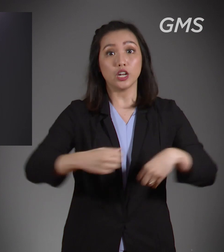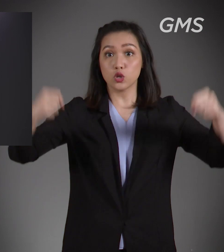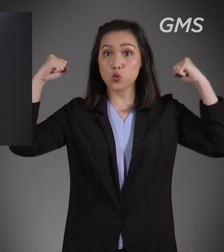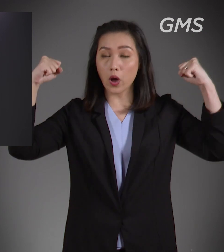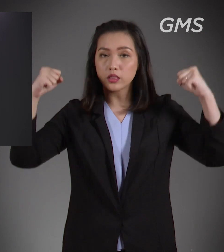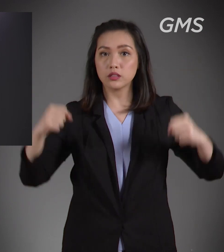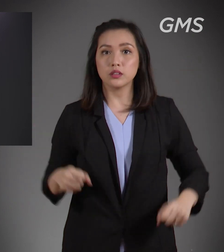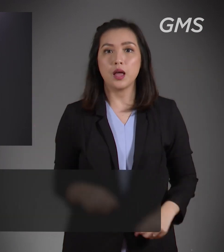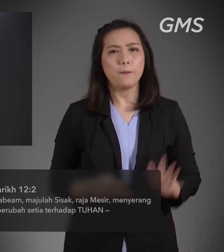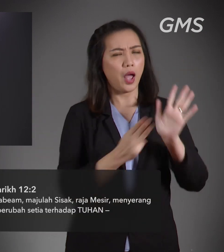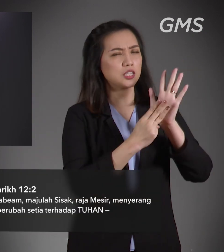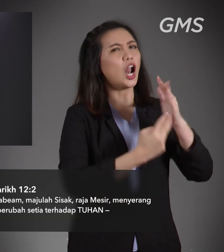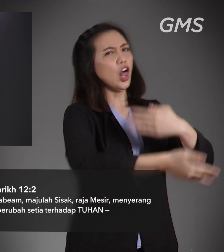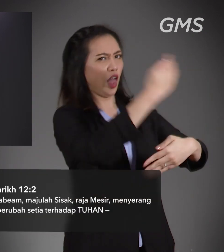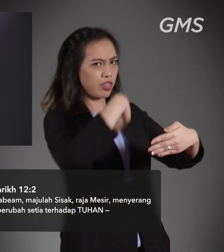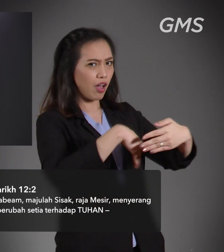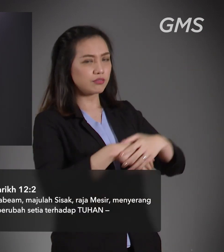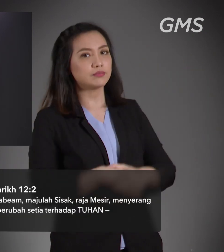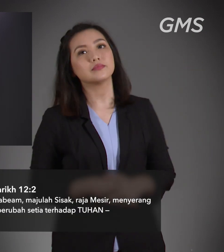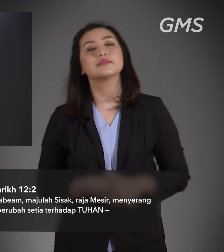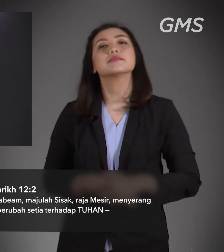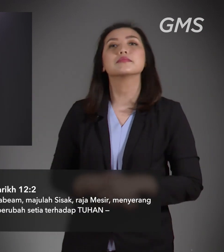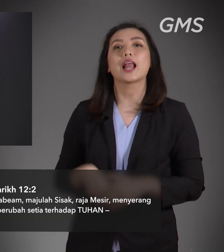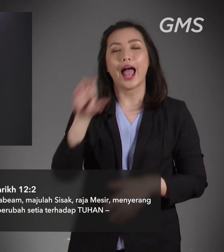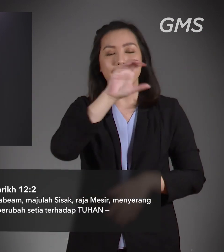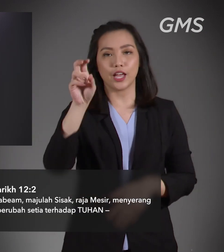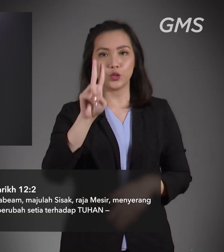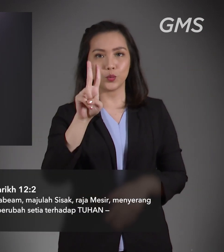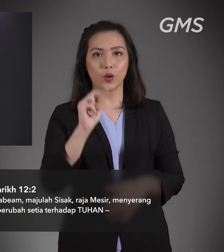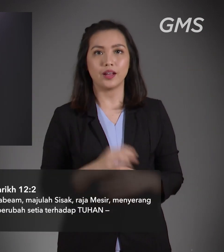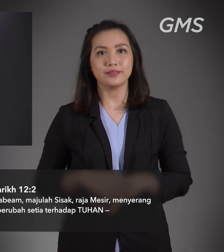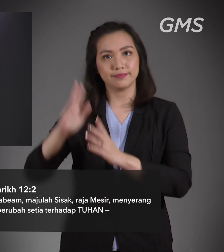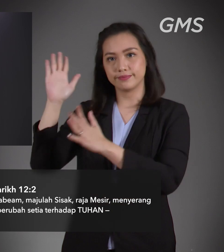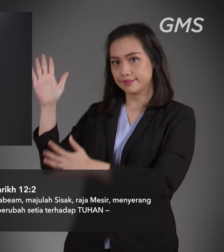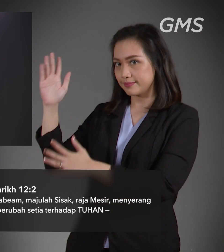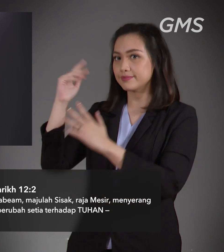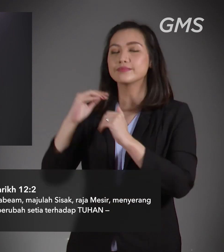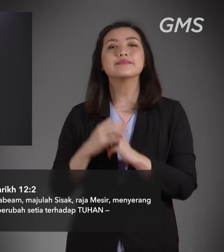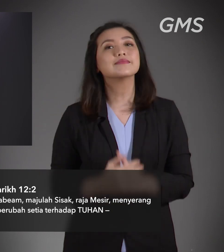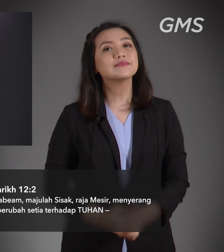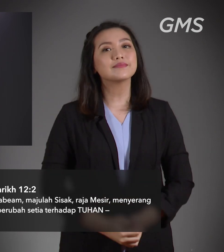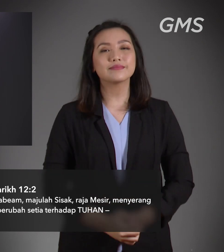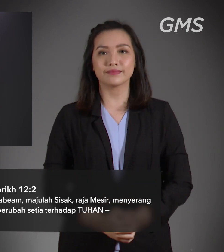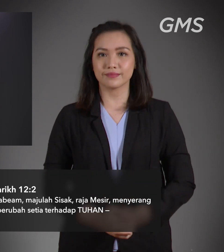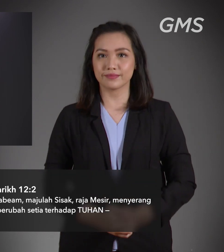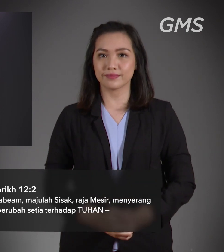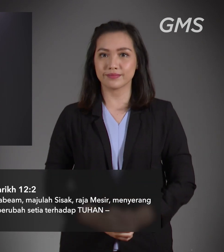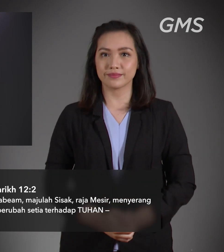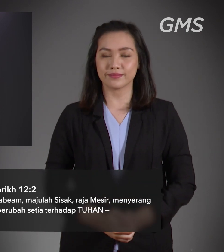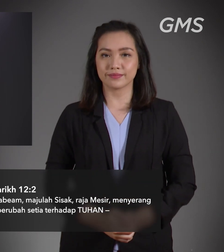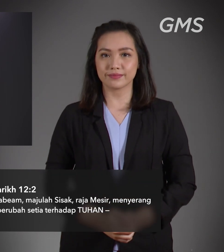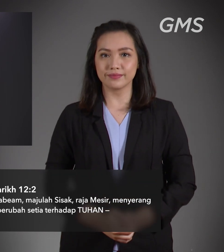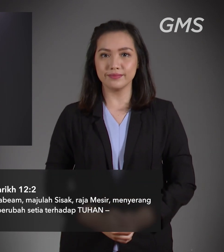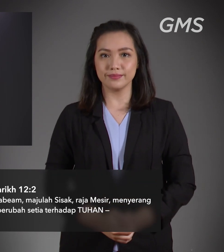raja. Ayat 2. Tetapi pada tahun kelima, zaman Raja Rehabeam, majulah Sisak raja